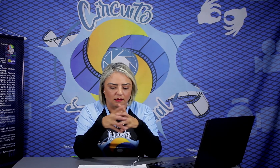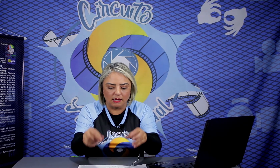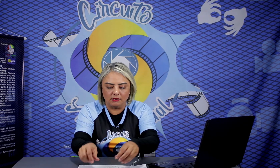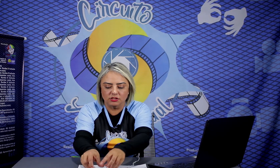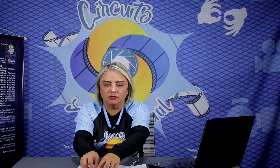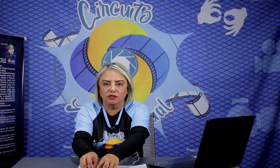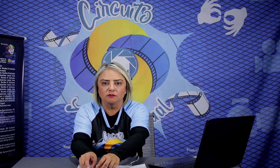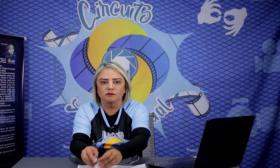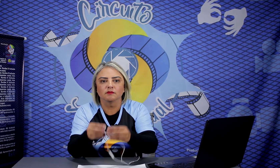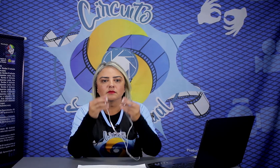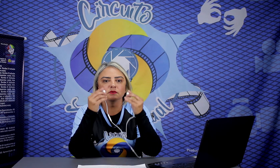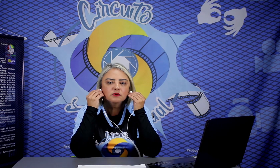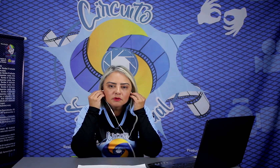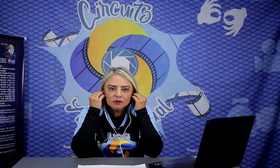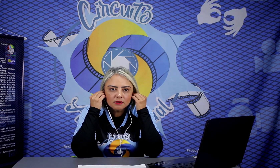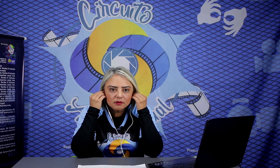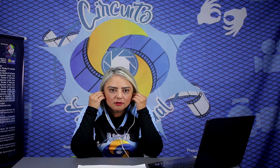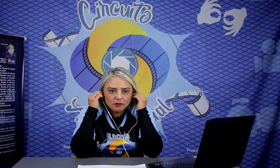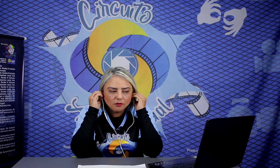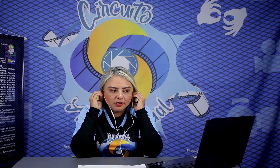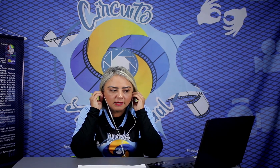Acho que tem... Oi?